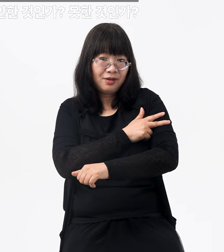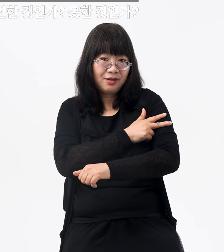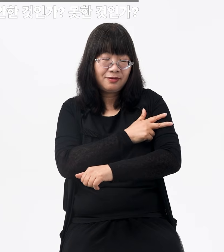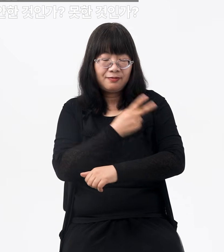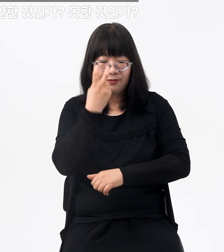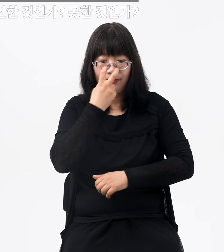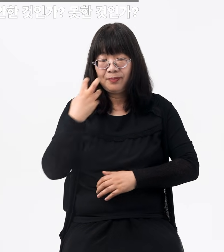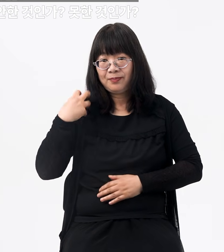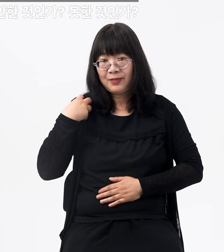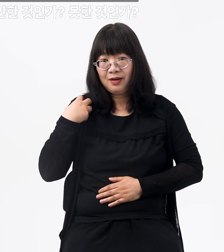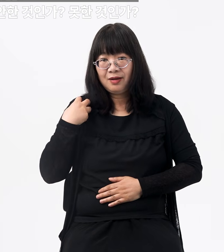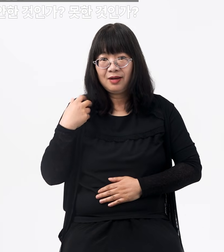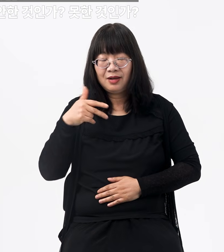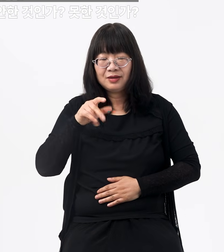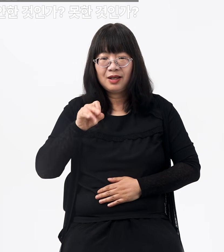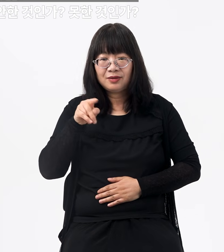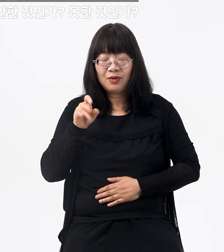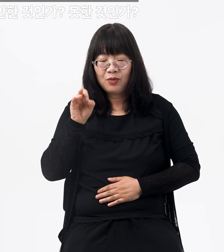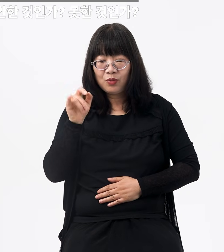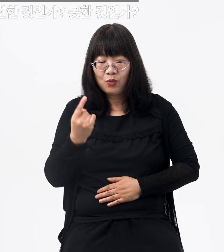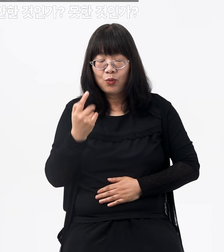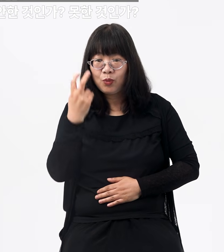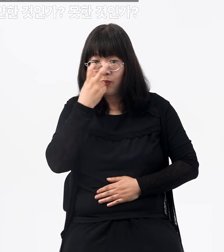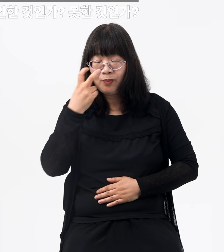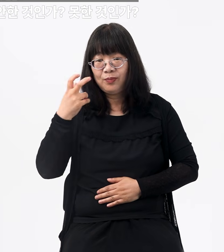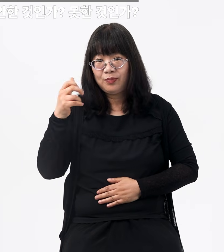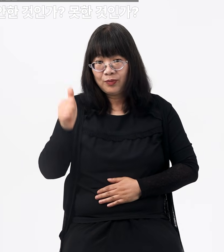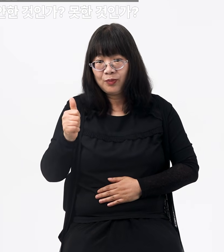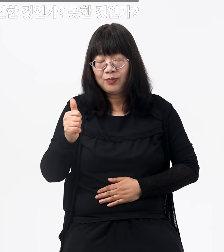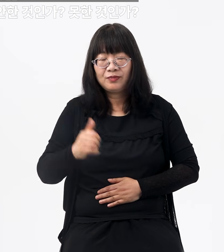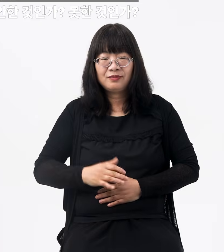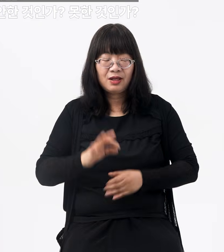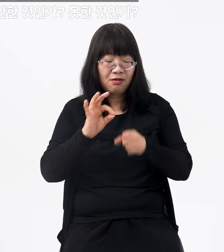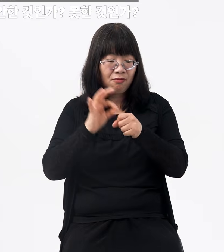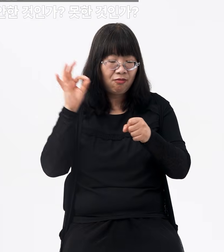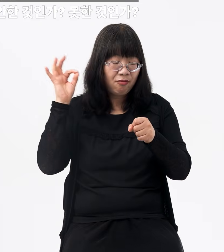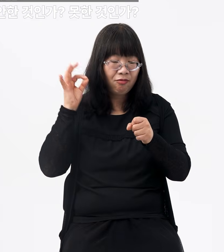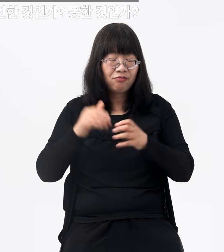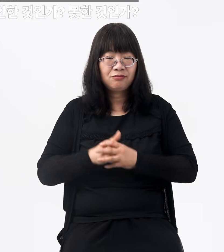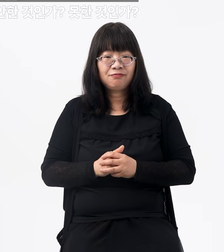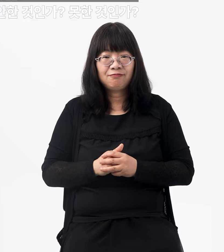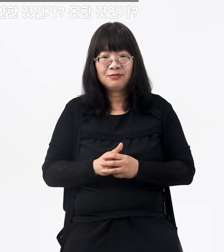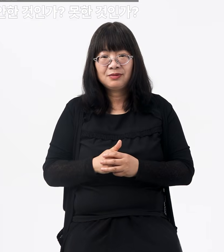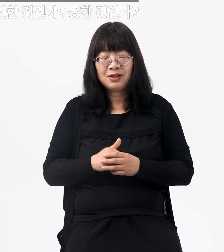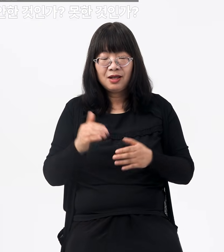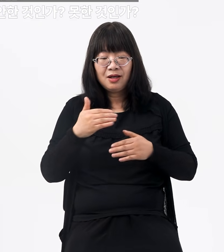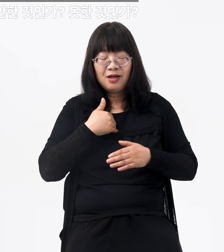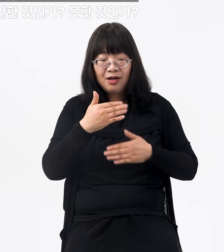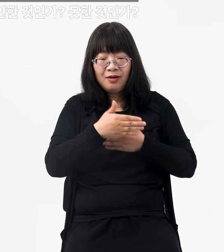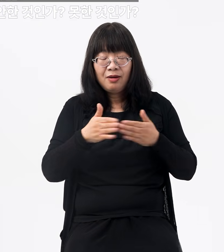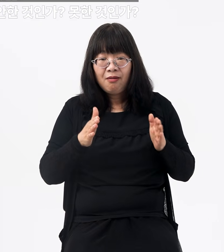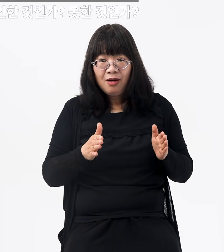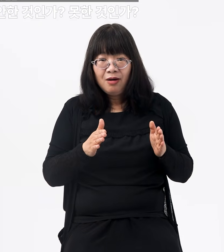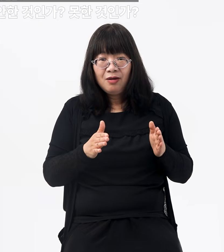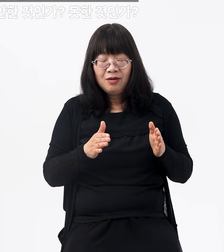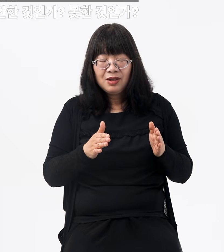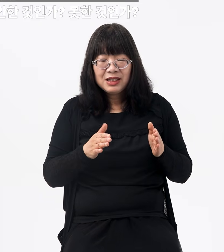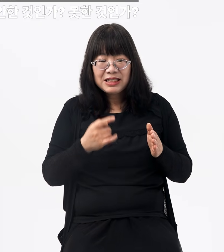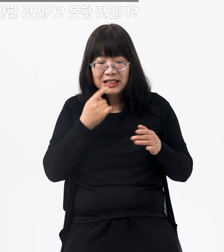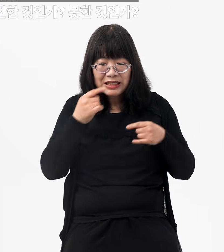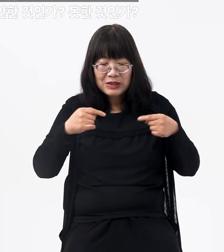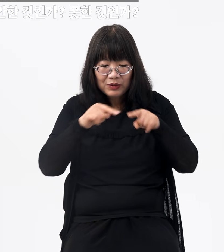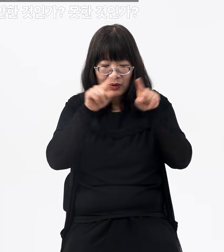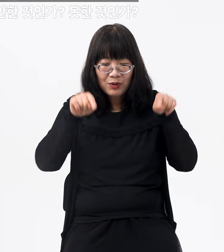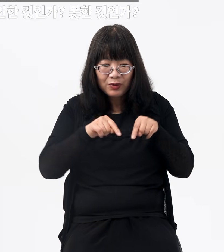하셨어요. 장성호 감독이라고. 10년 전 제 방에 무슨 종이 쪽지 몇 개